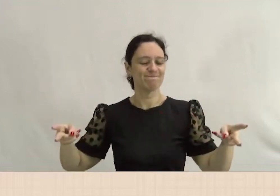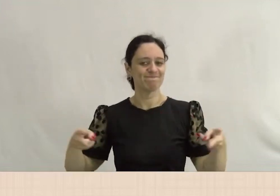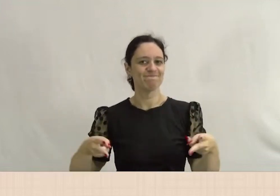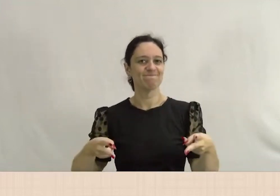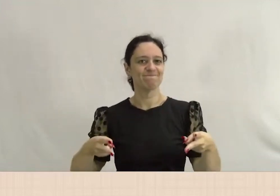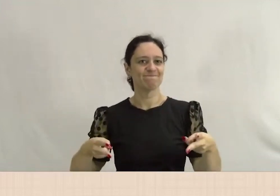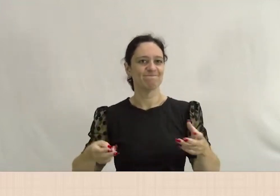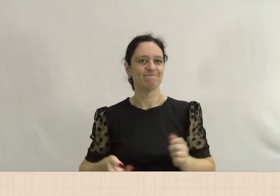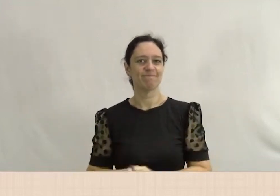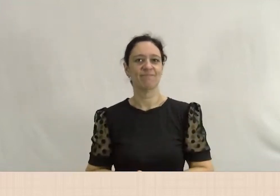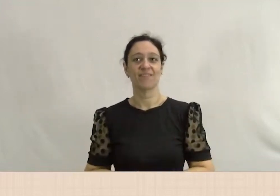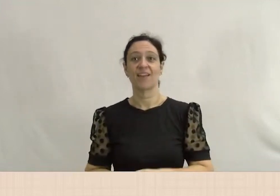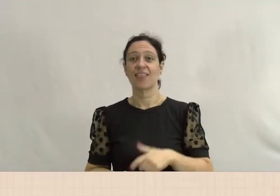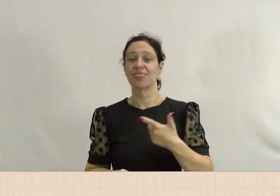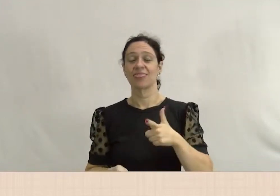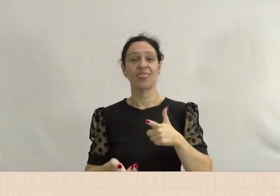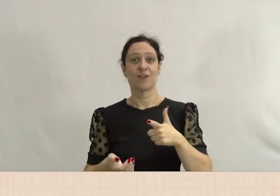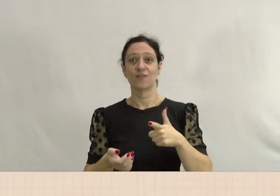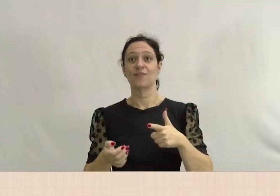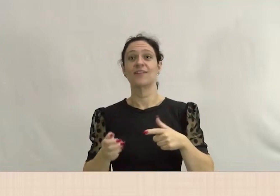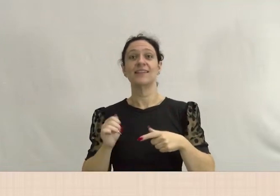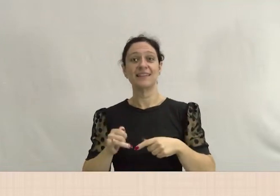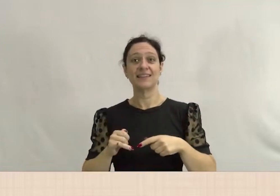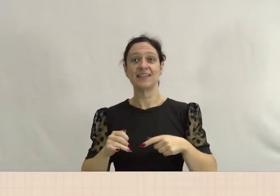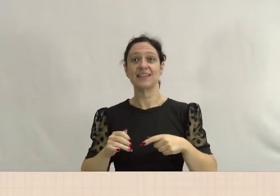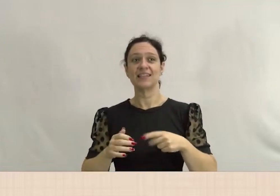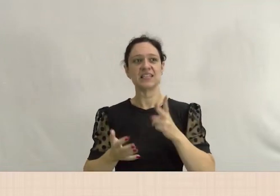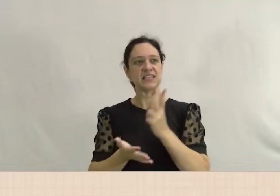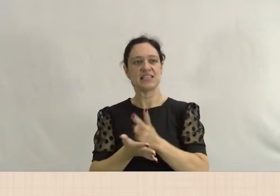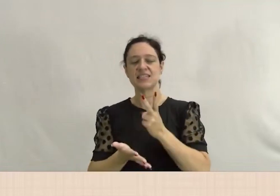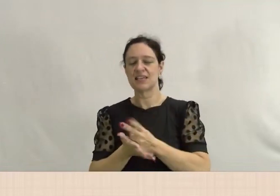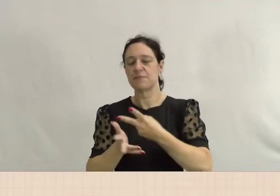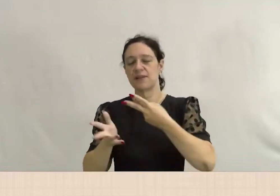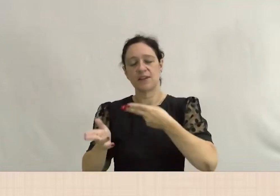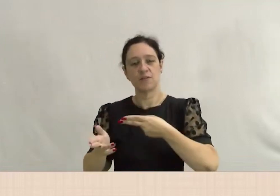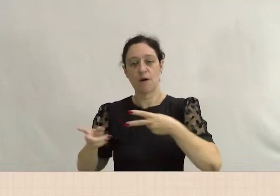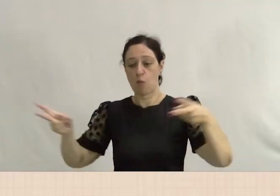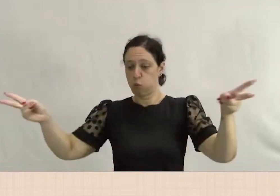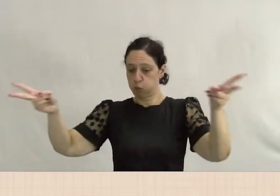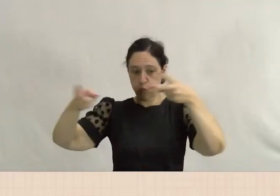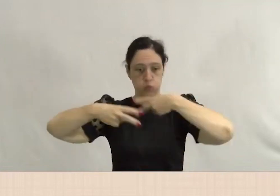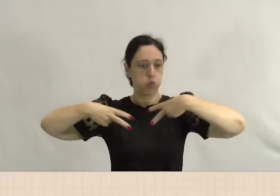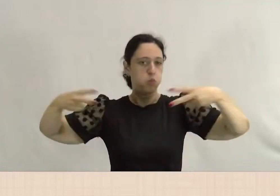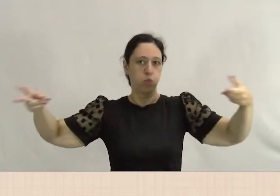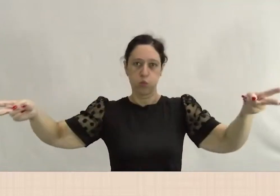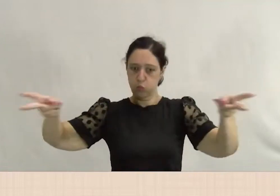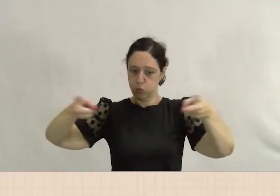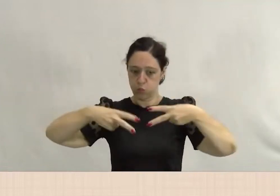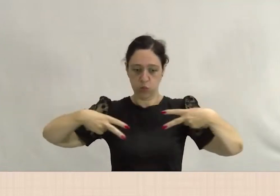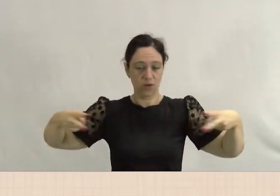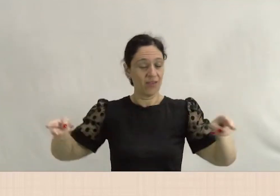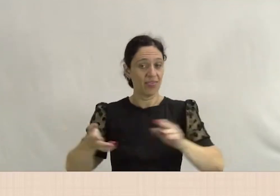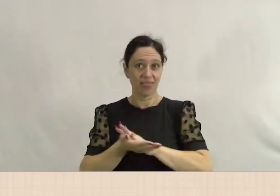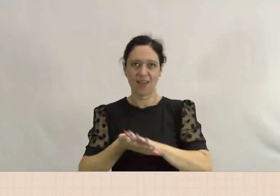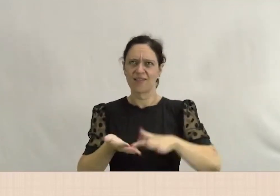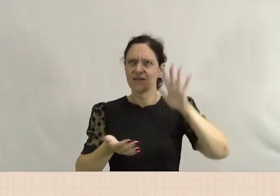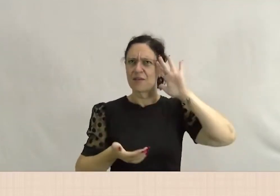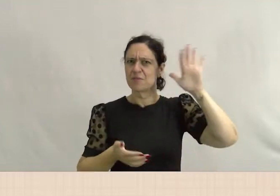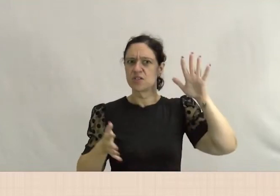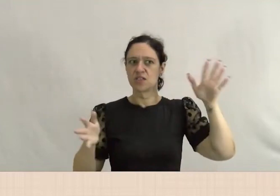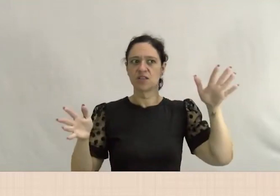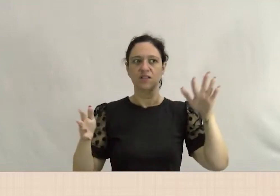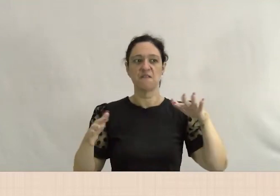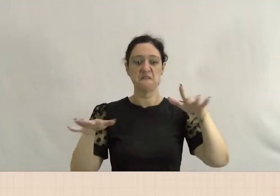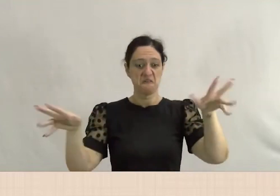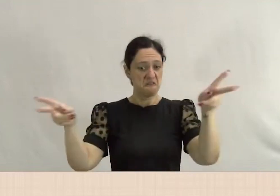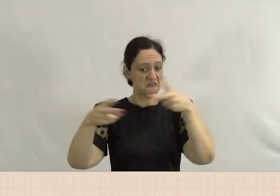não haveria correntes de ar circulando, não haveria circulação, tudo parado.